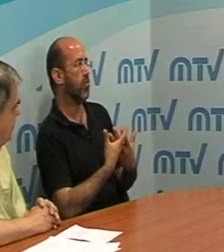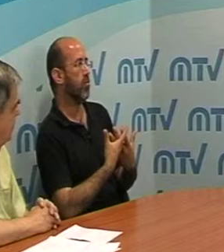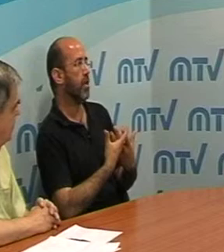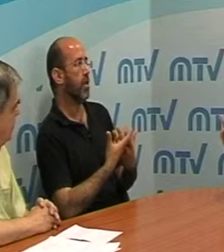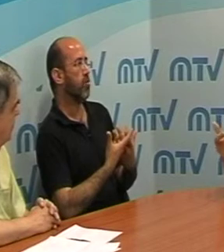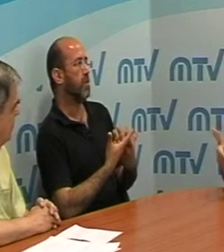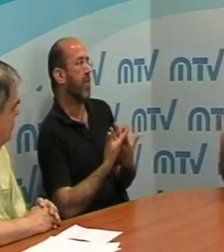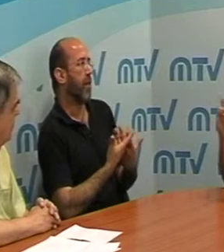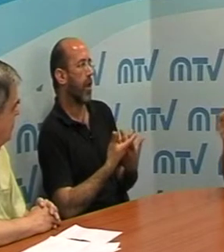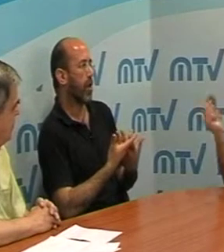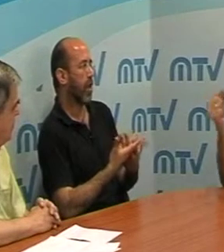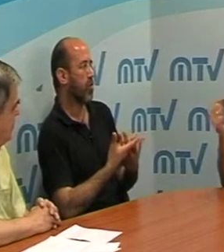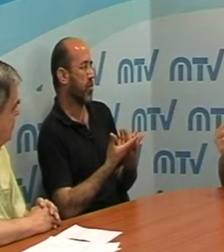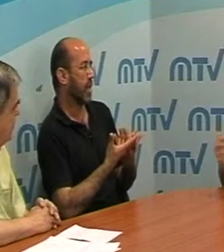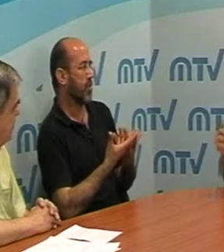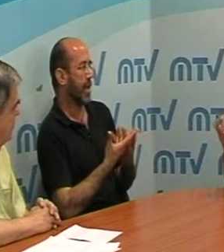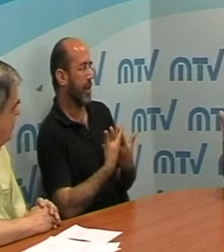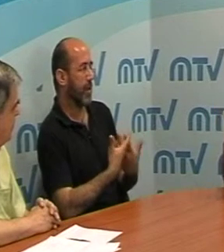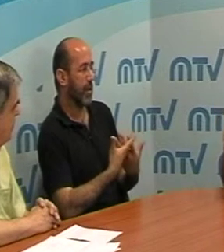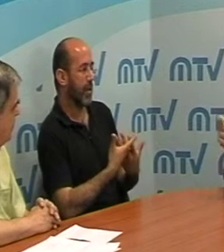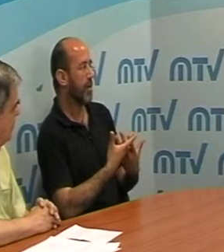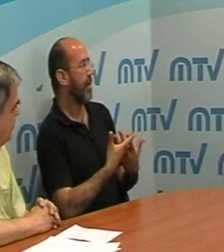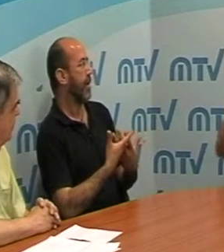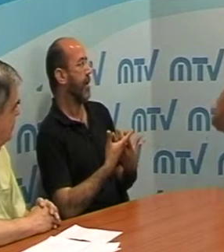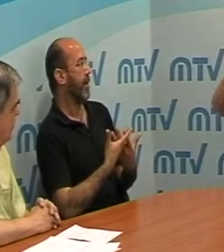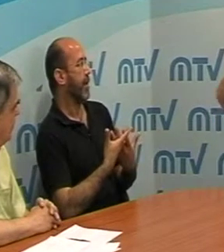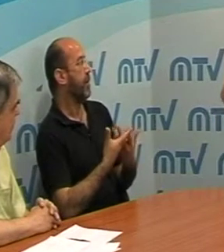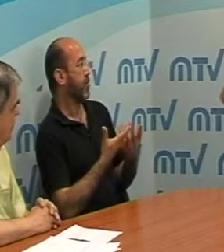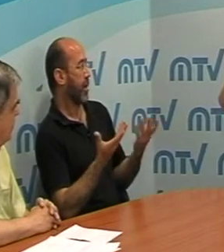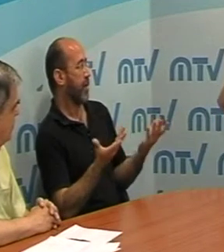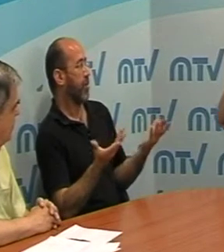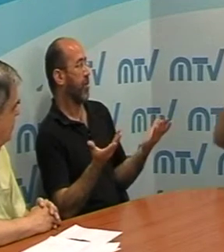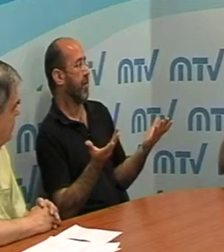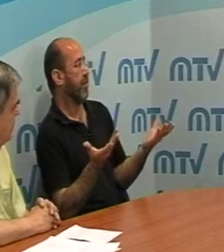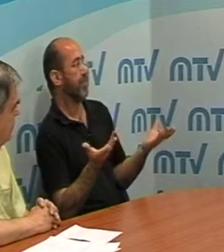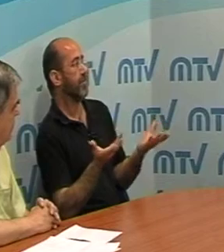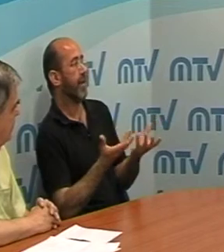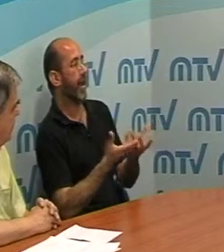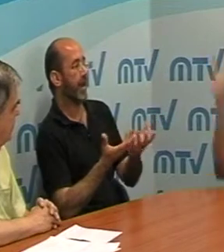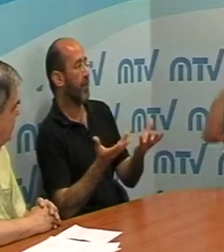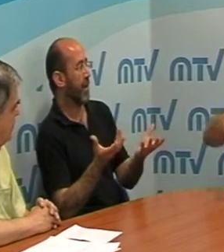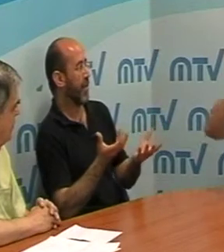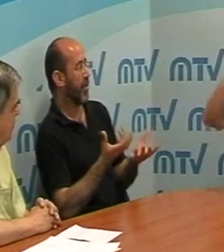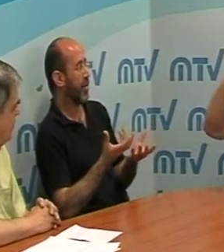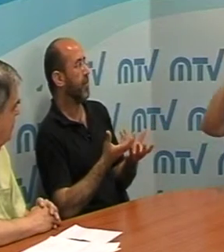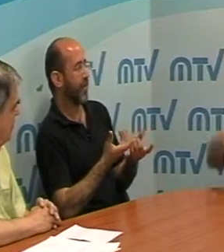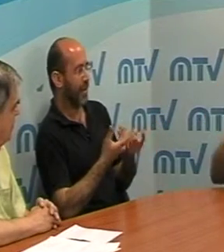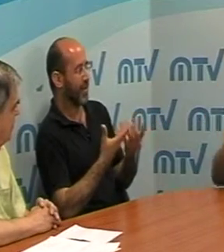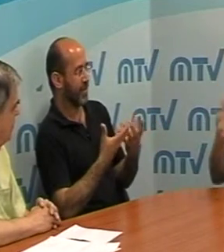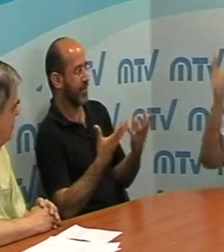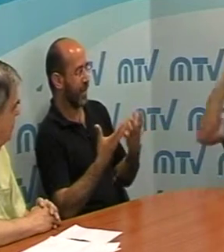tienen un significado claro sobre las cosas que entienden. Por ejemplo, el Real Madrid,